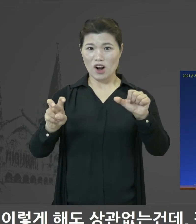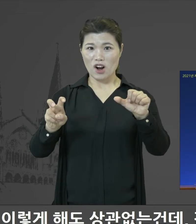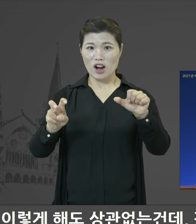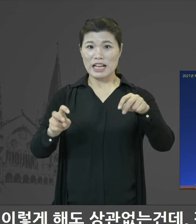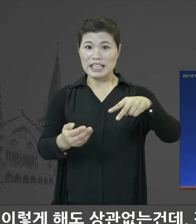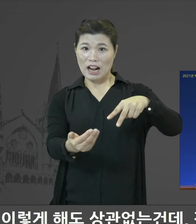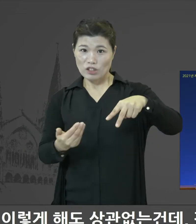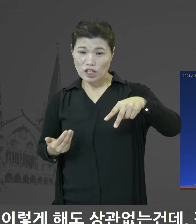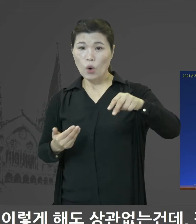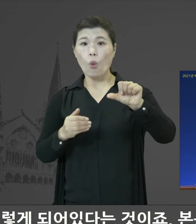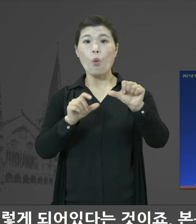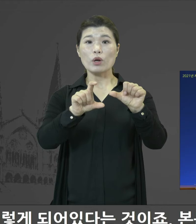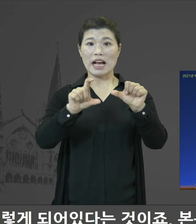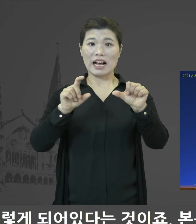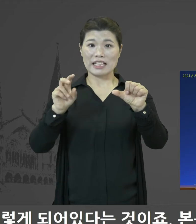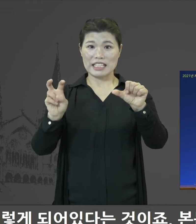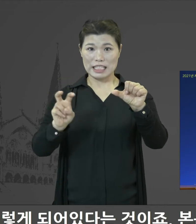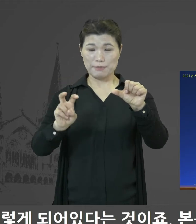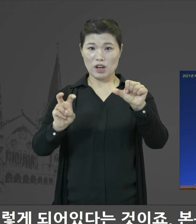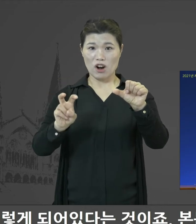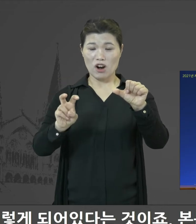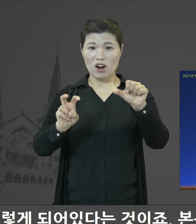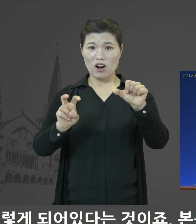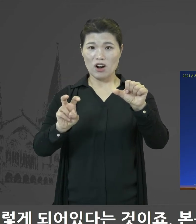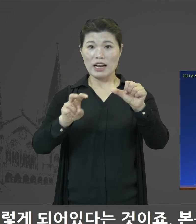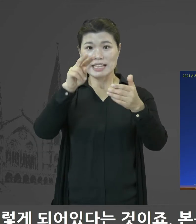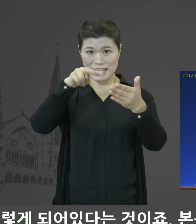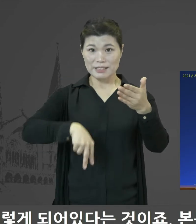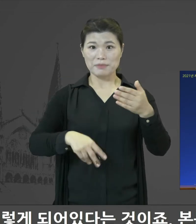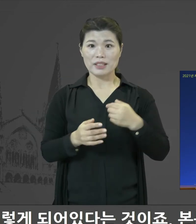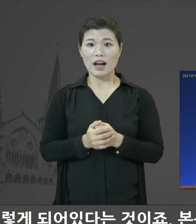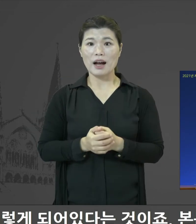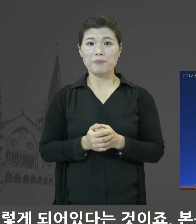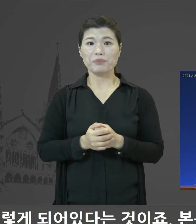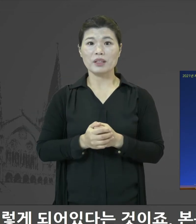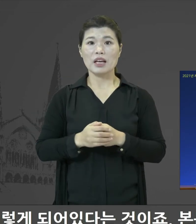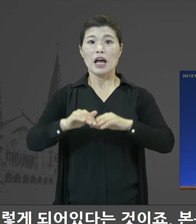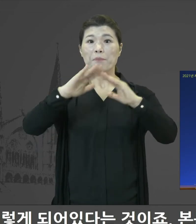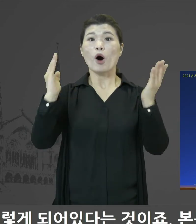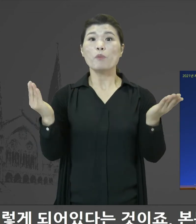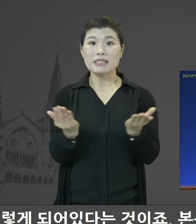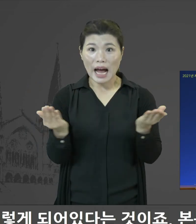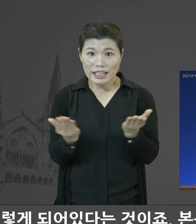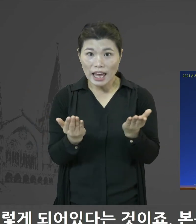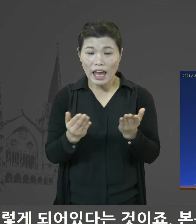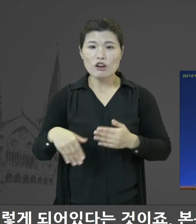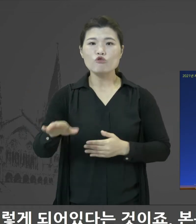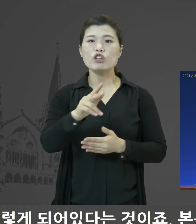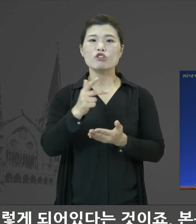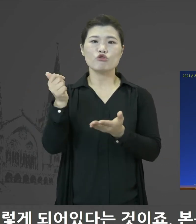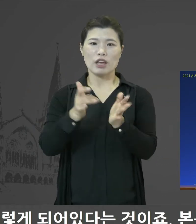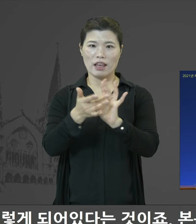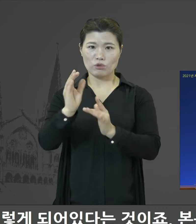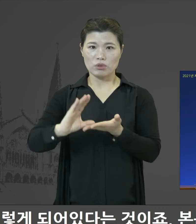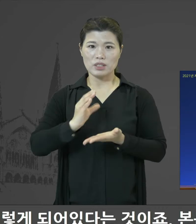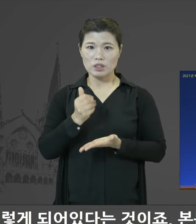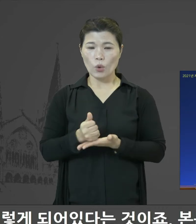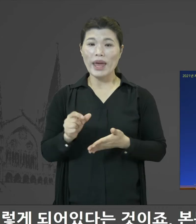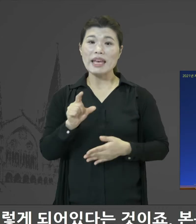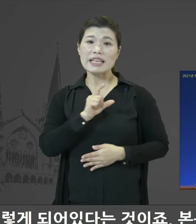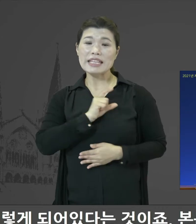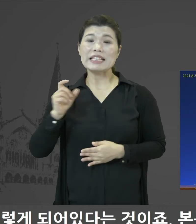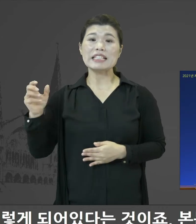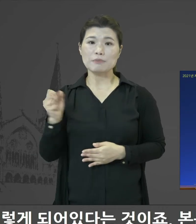5장 20절 말씀, 5장 20절 읽겠습니다. 범사에 우리 주 예수 그리스도의